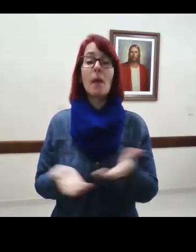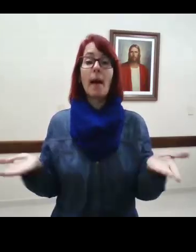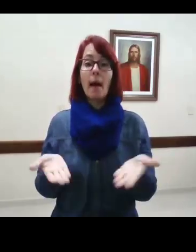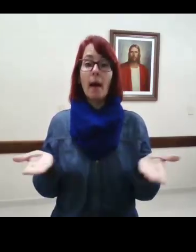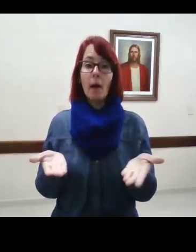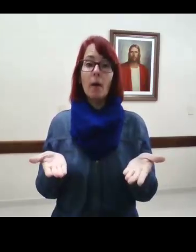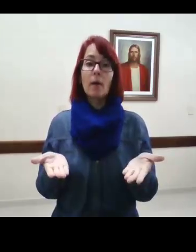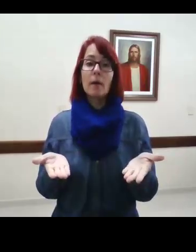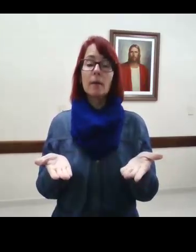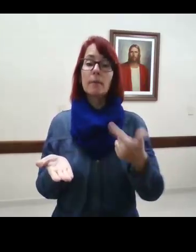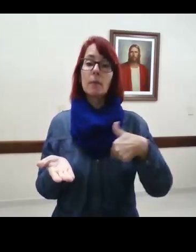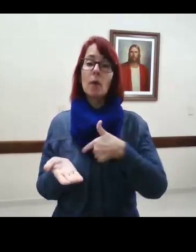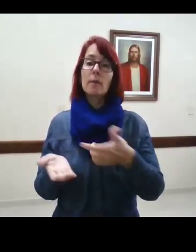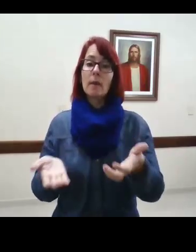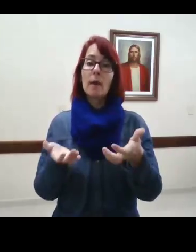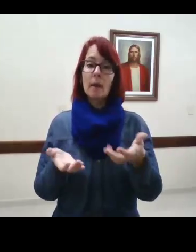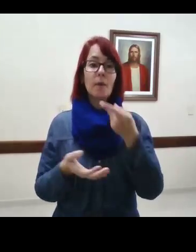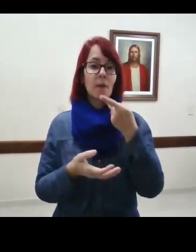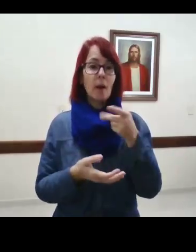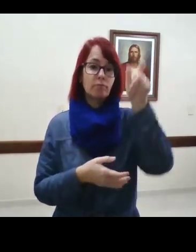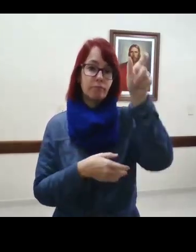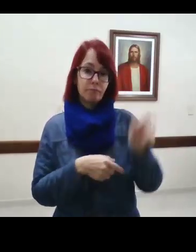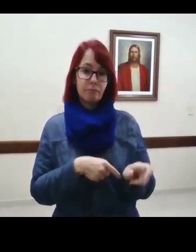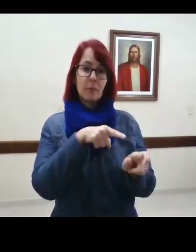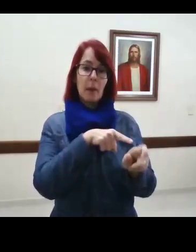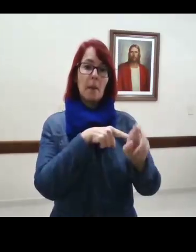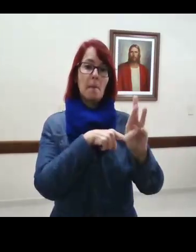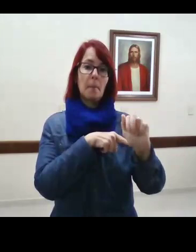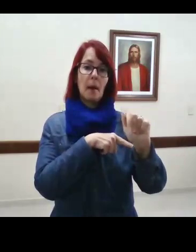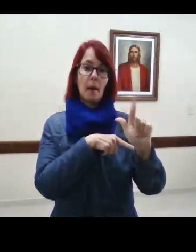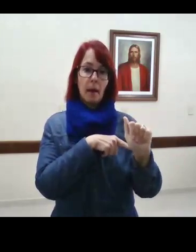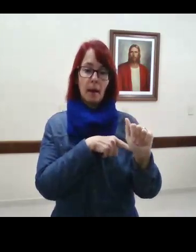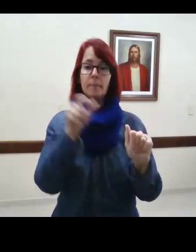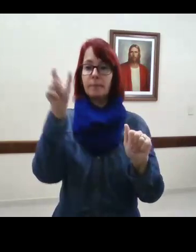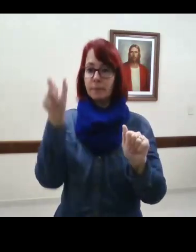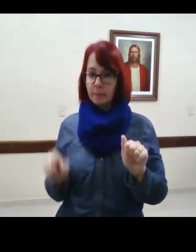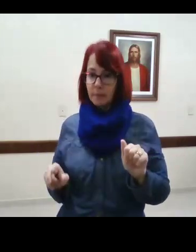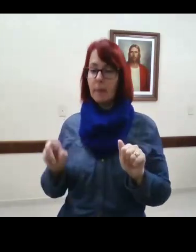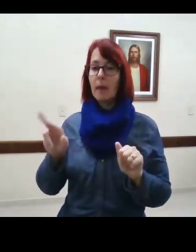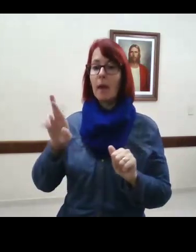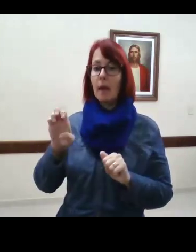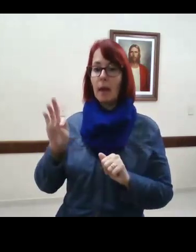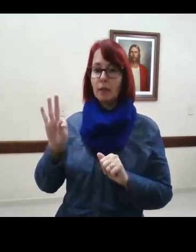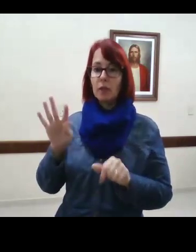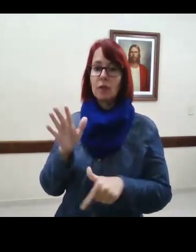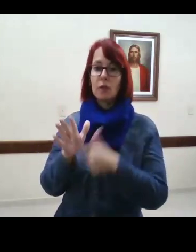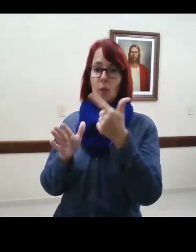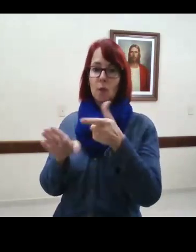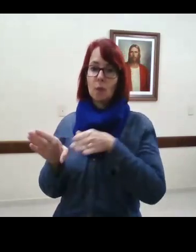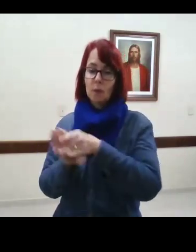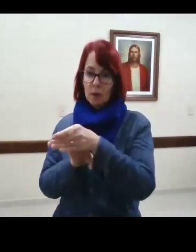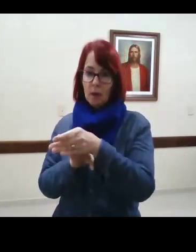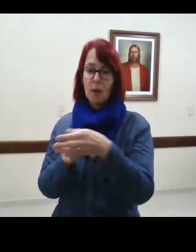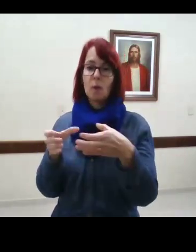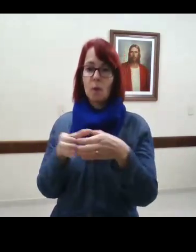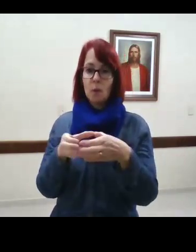Nós reconhecemos então ao púlpito o presidente Braga, também o presidente Rett, segundo conselheiro da presidência da estaca que está aqui